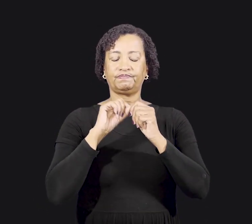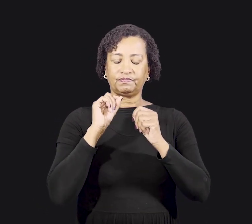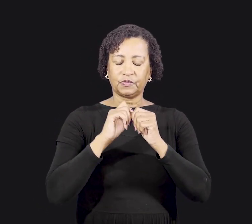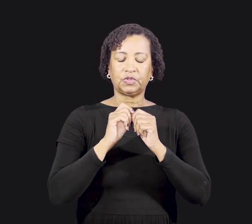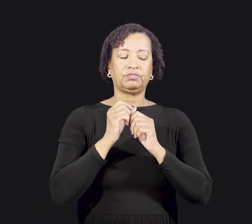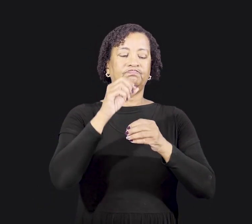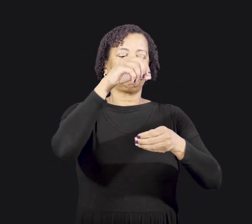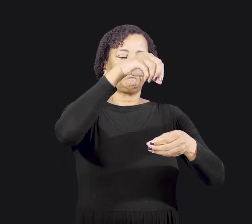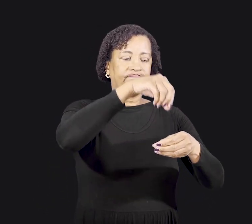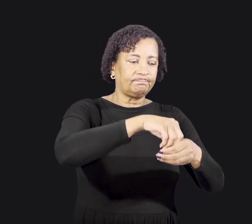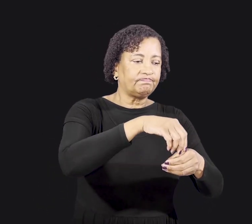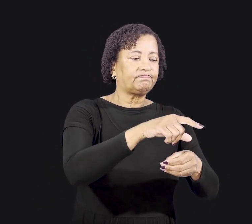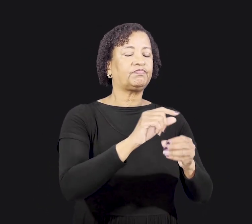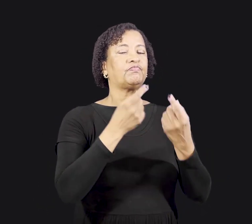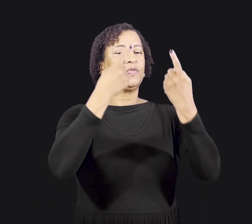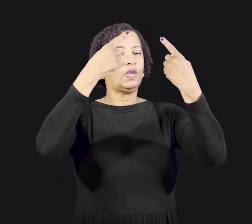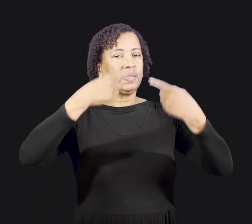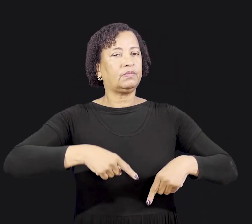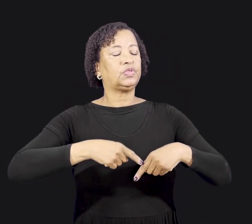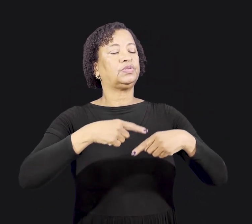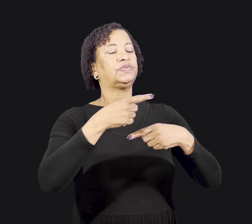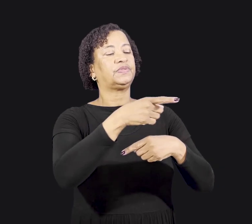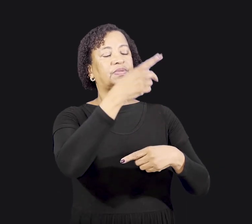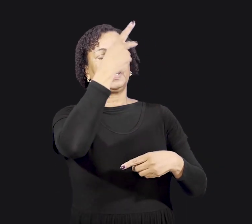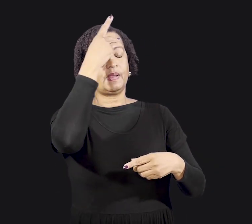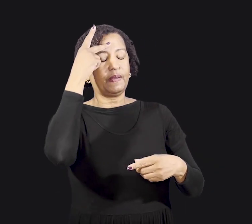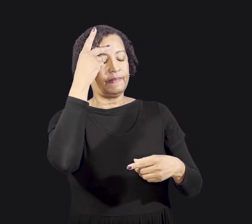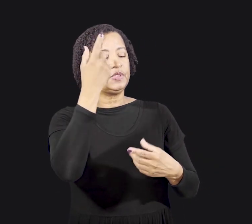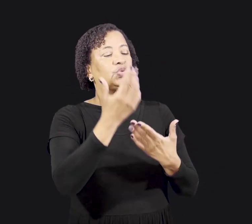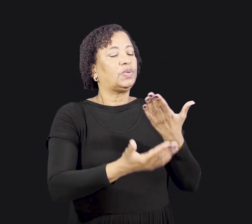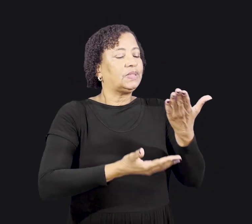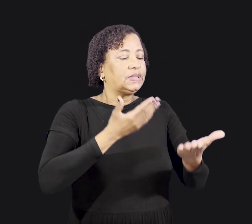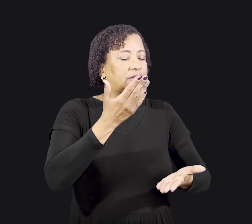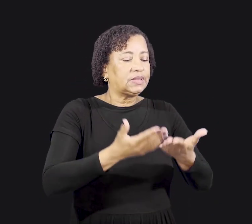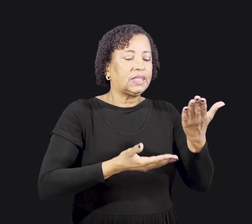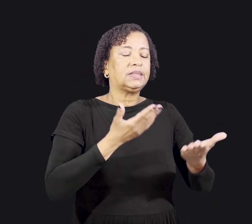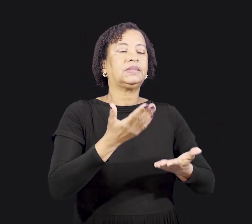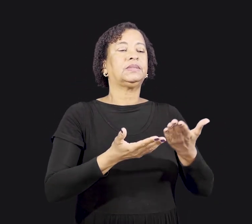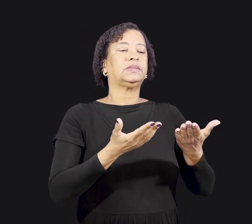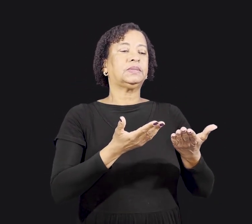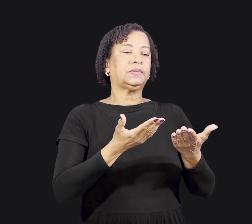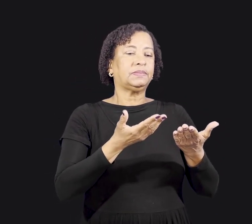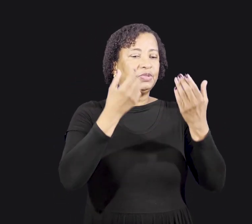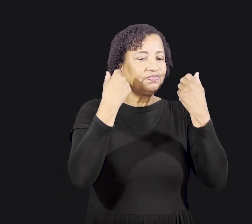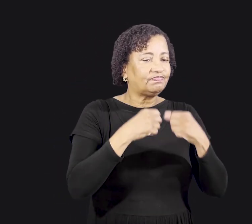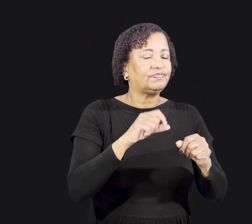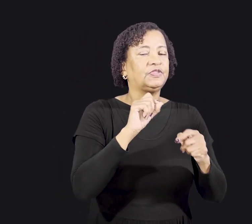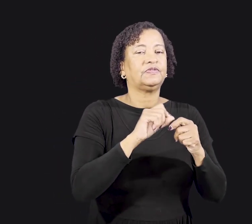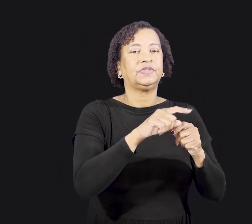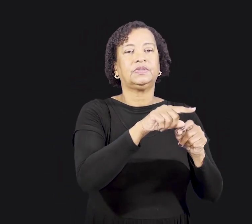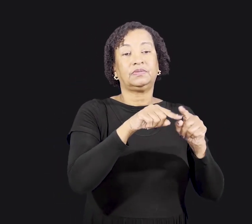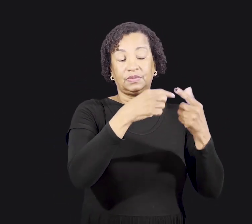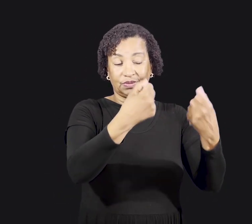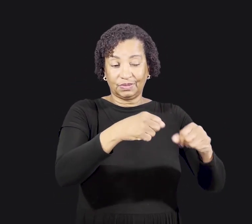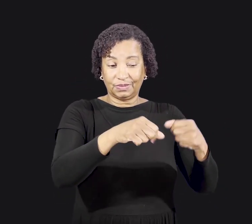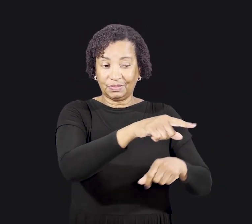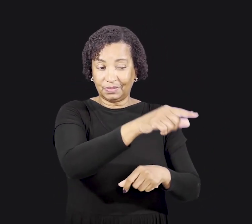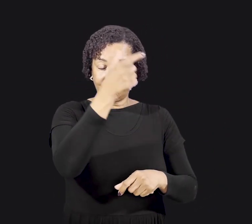impossível de ser recusada. Desafiamos a pessoa a buscar tratamento. Isso é o que a pessoa precisa para não cada